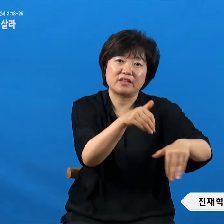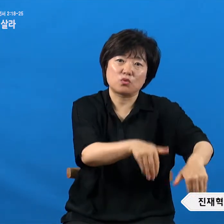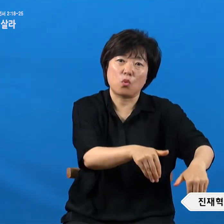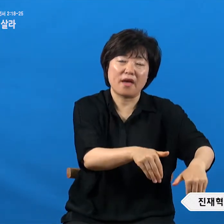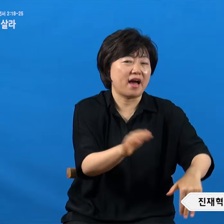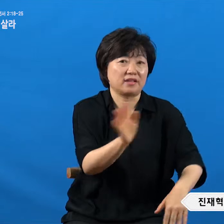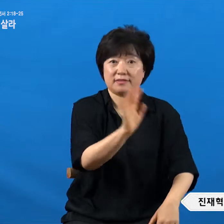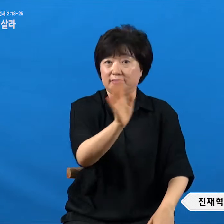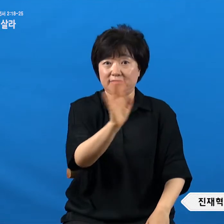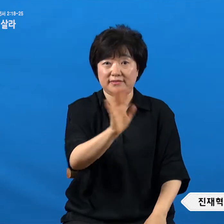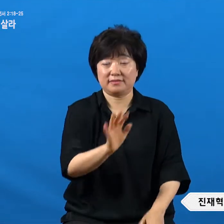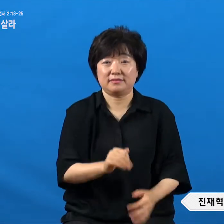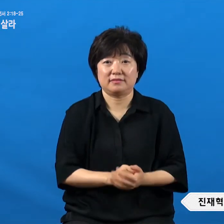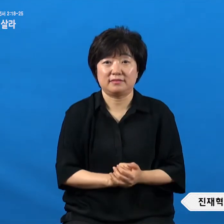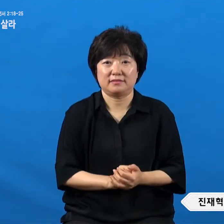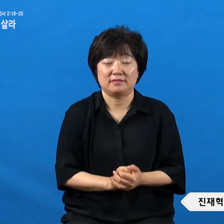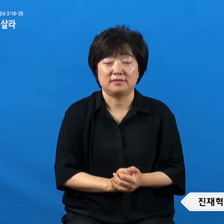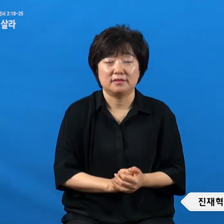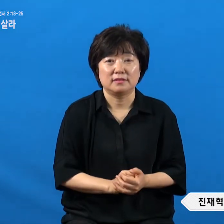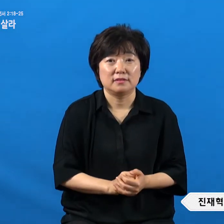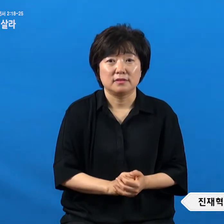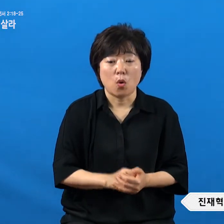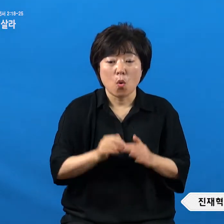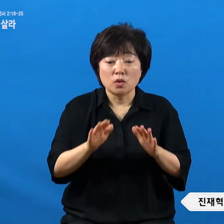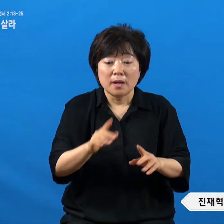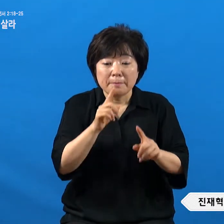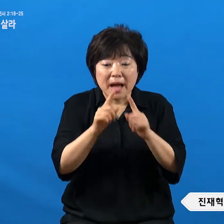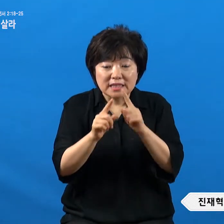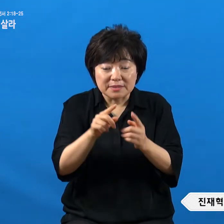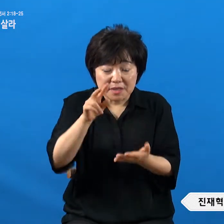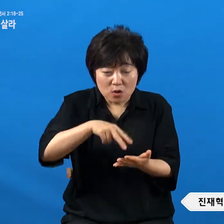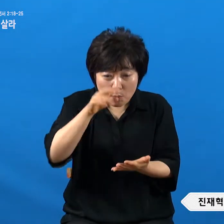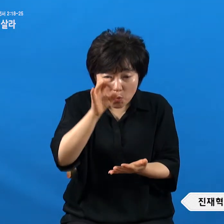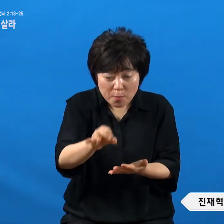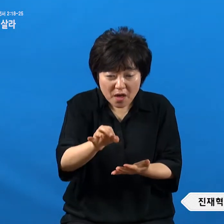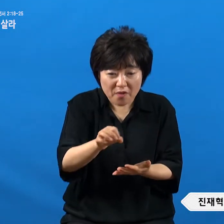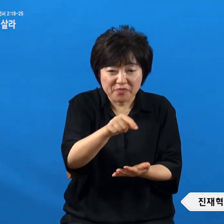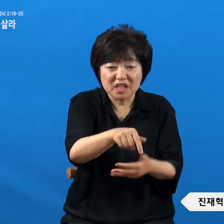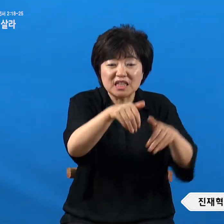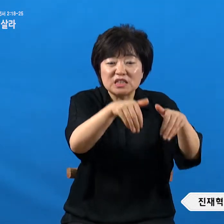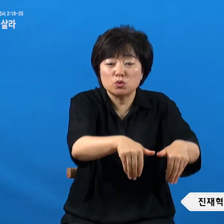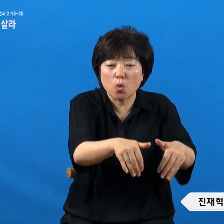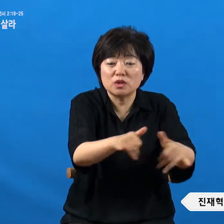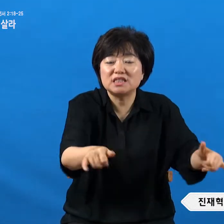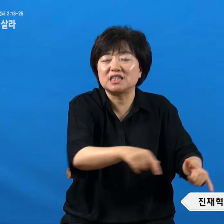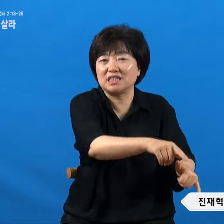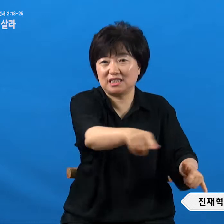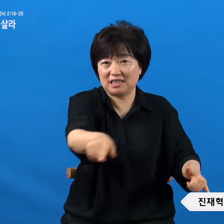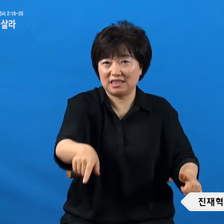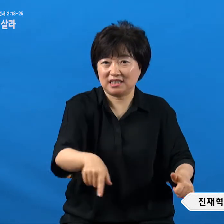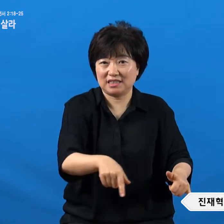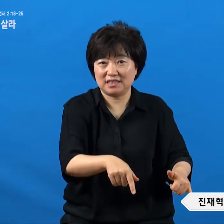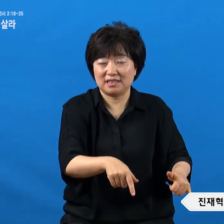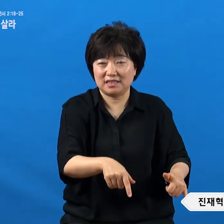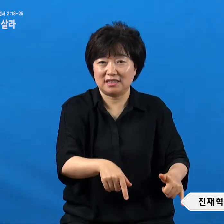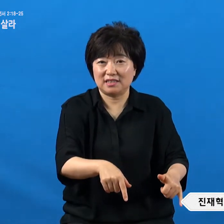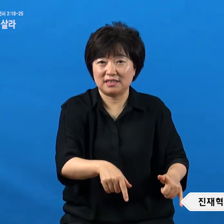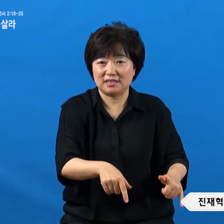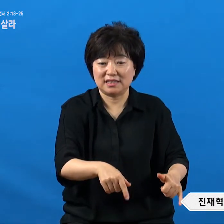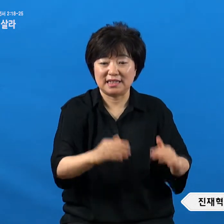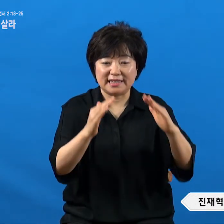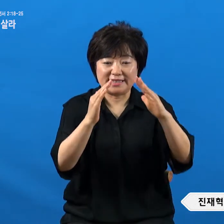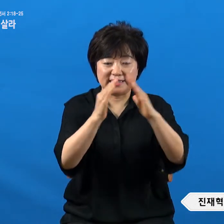체결된 노예를 말하고 있지 않습니다. 아니, 오늘 본문의 말씀을 보시면 이 종들 사환들아라는